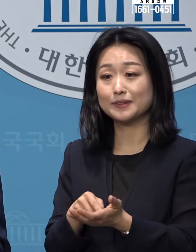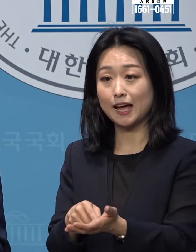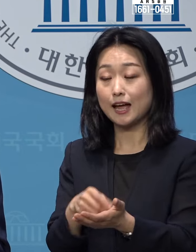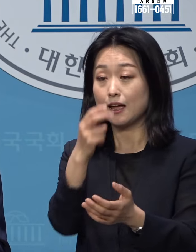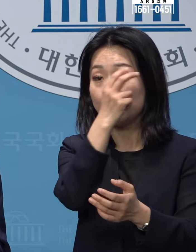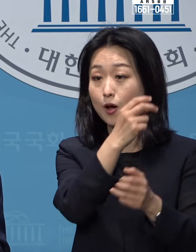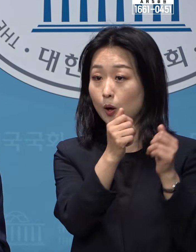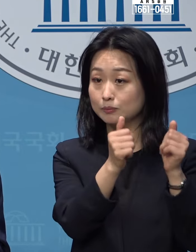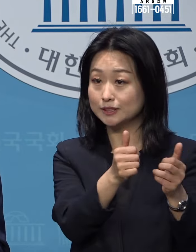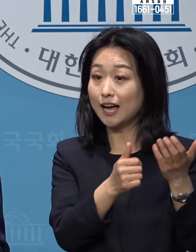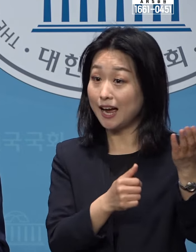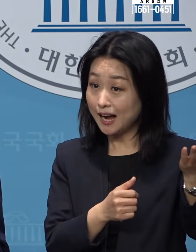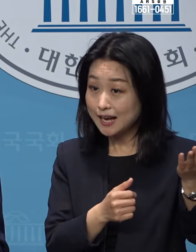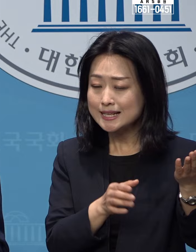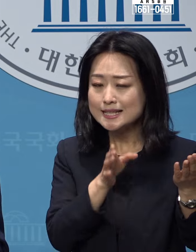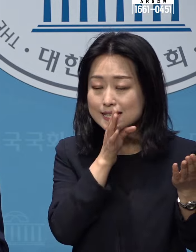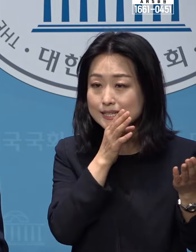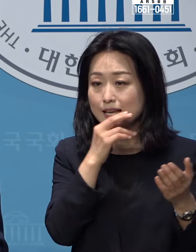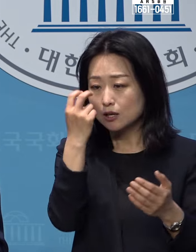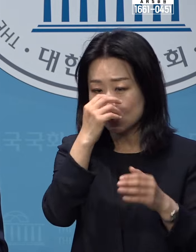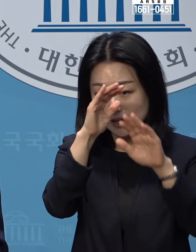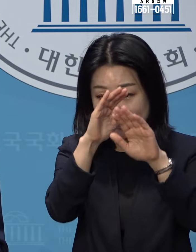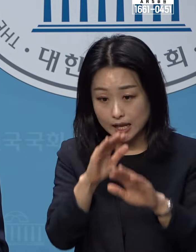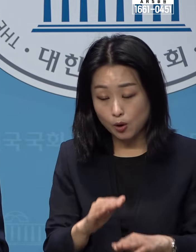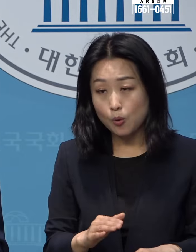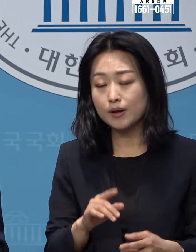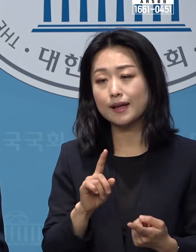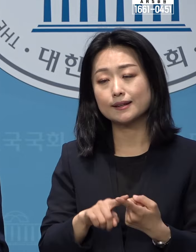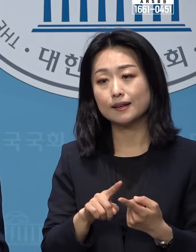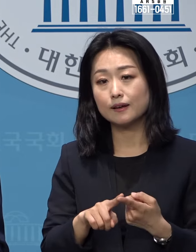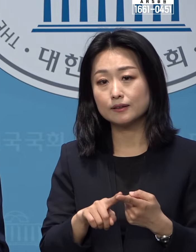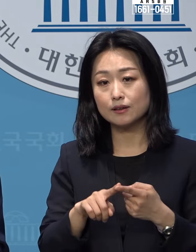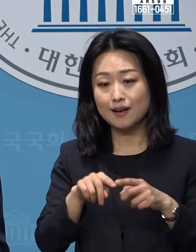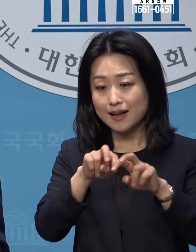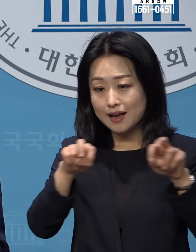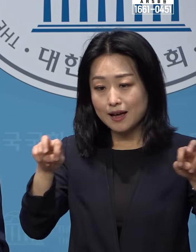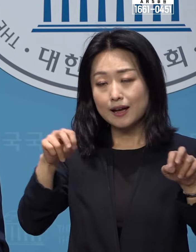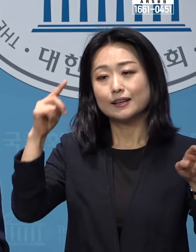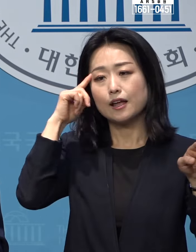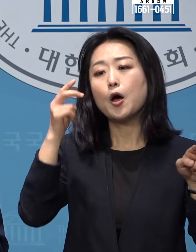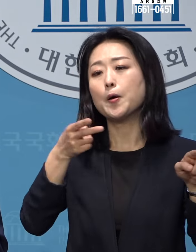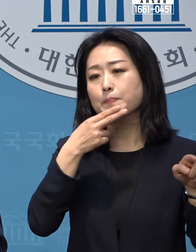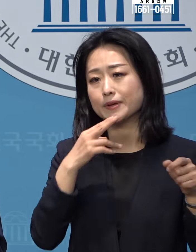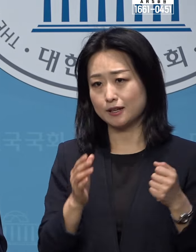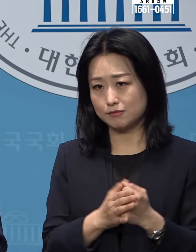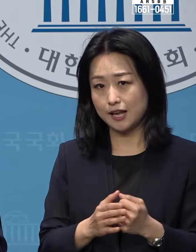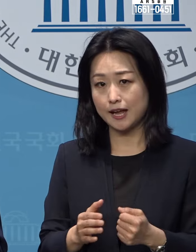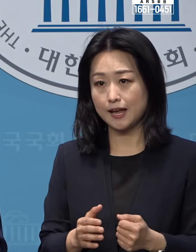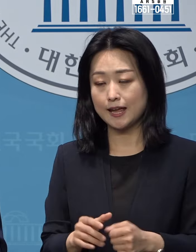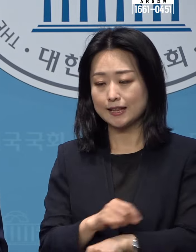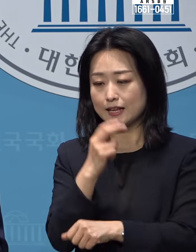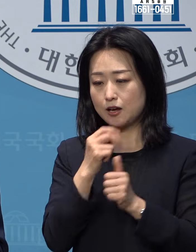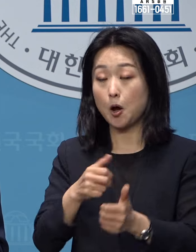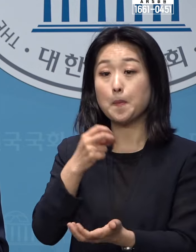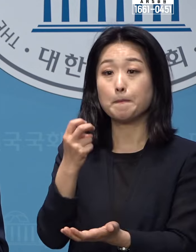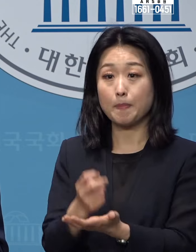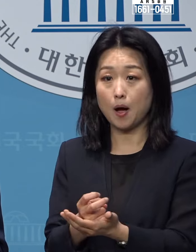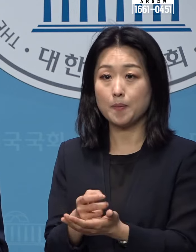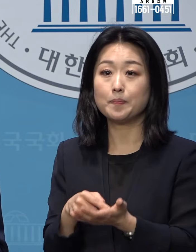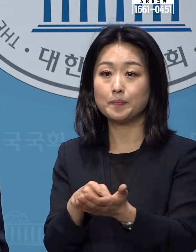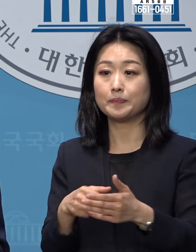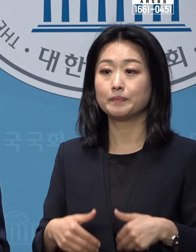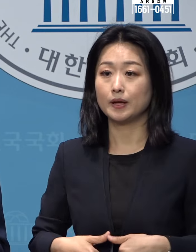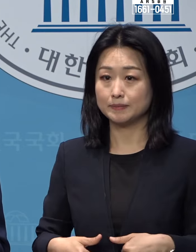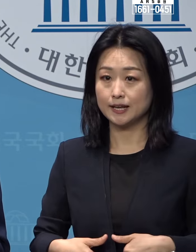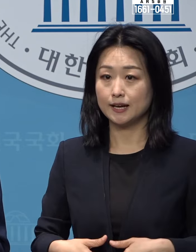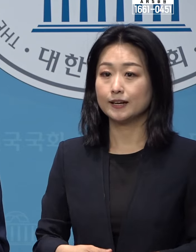검찰이 진실 규명 의지를 전혀 갖고 있지 않기 때문에 특검법이